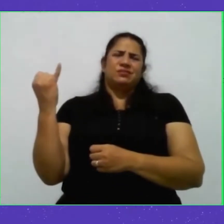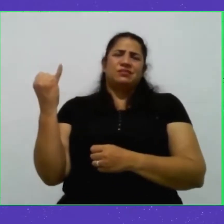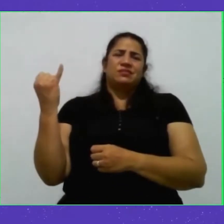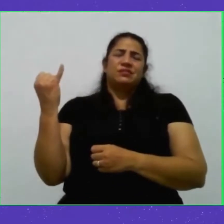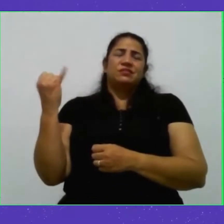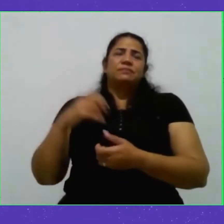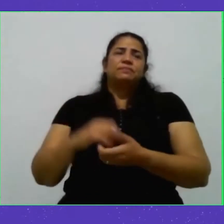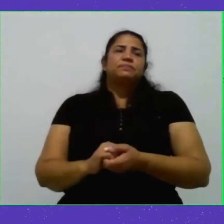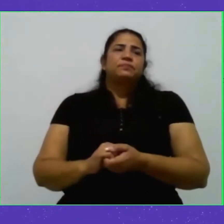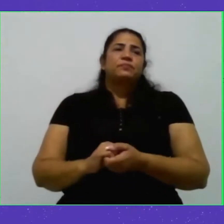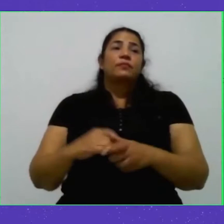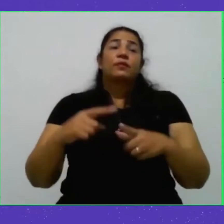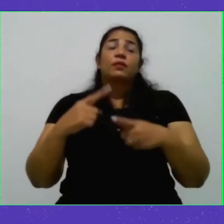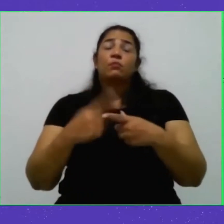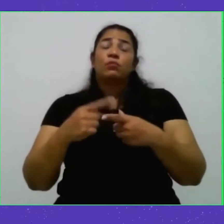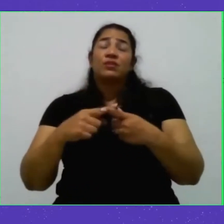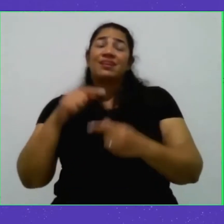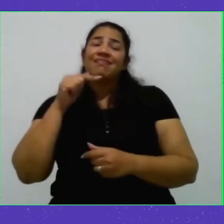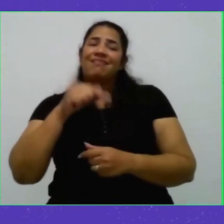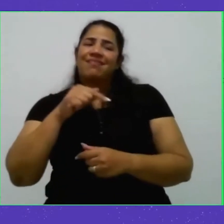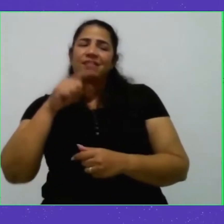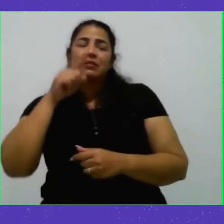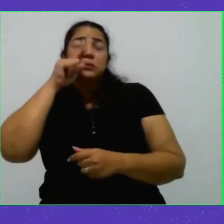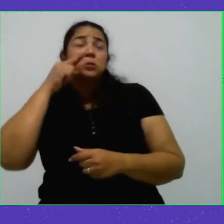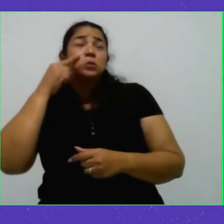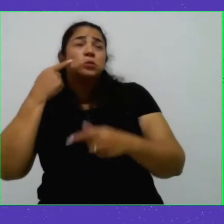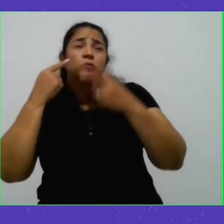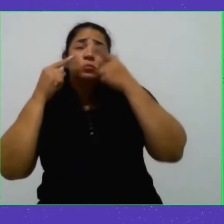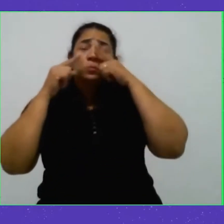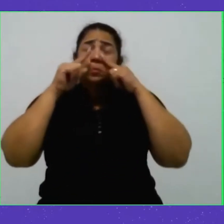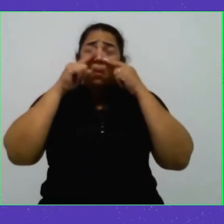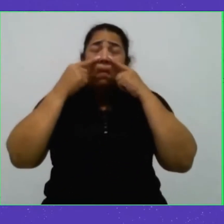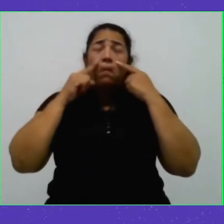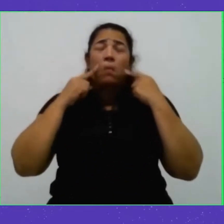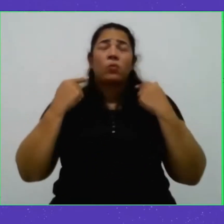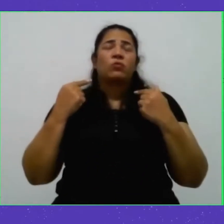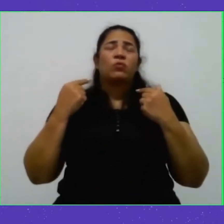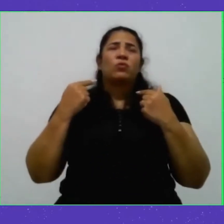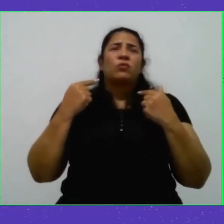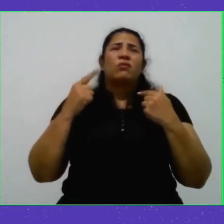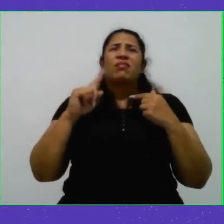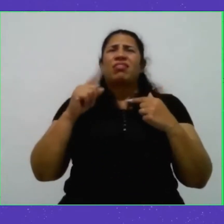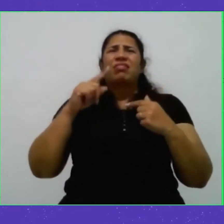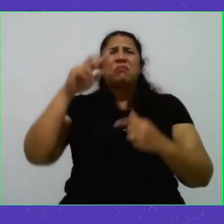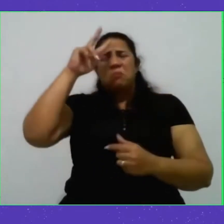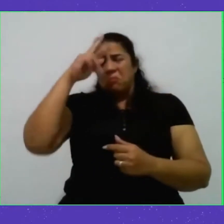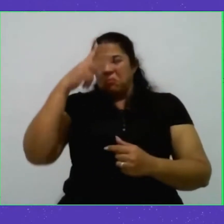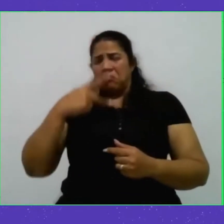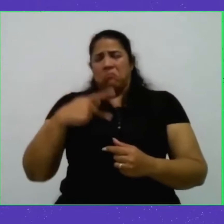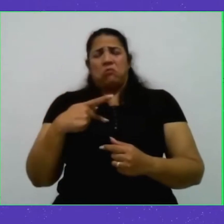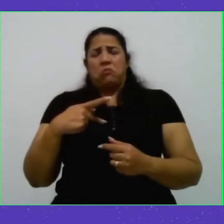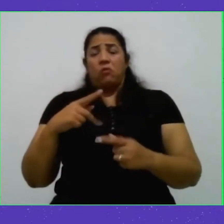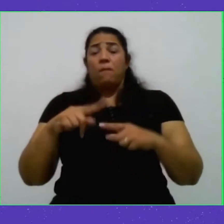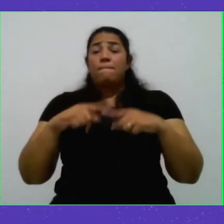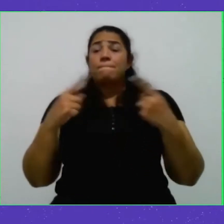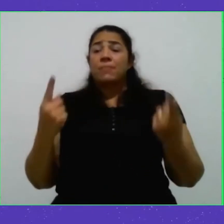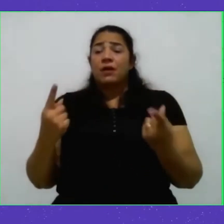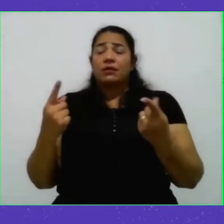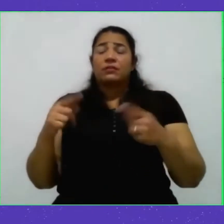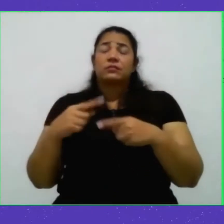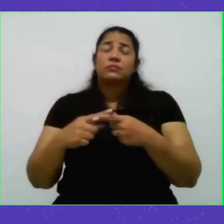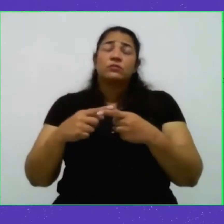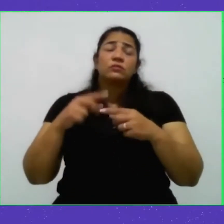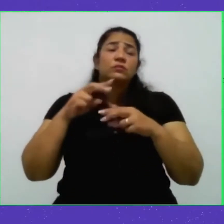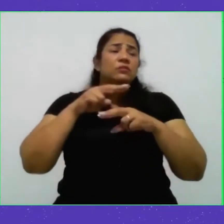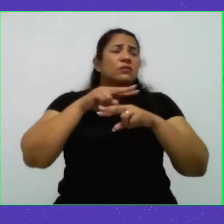Esse choro aqui não é choro pela própria condição dela, mas é porque ela olha para a condição da humanidade. Como o